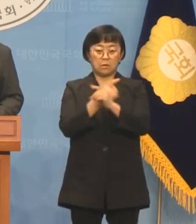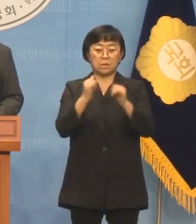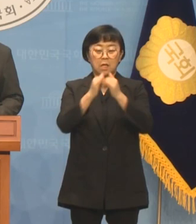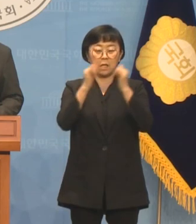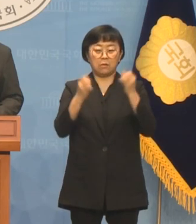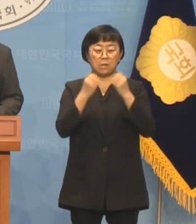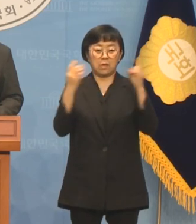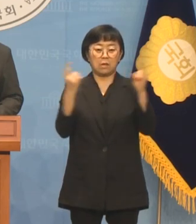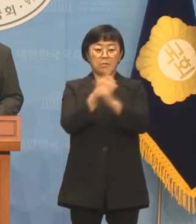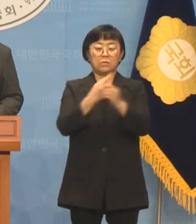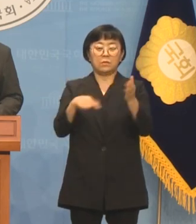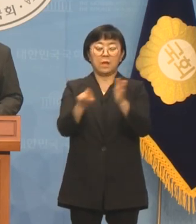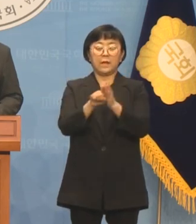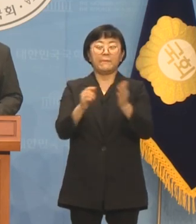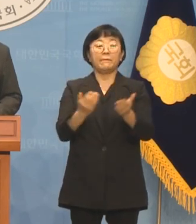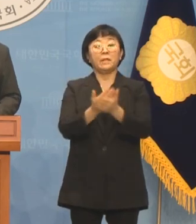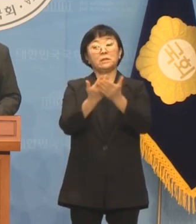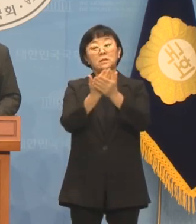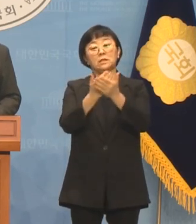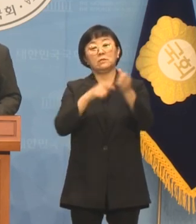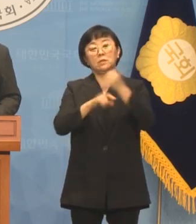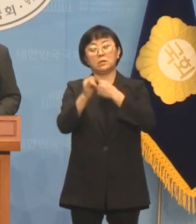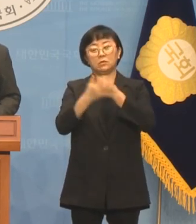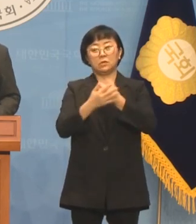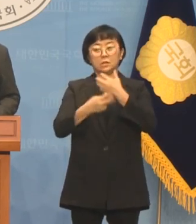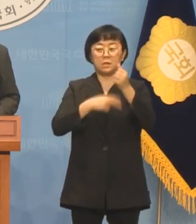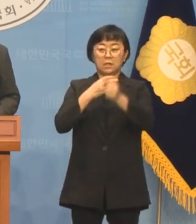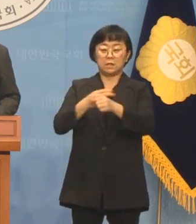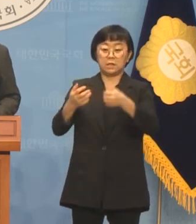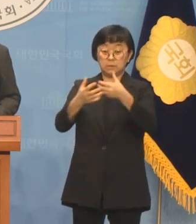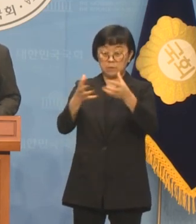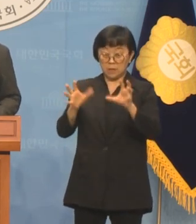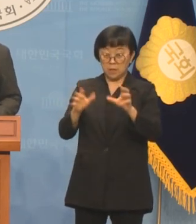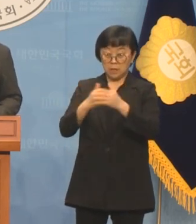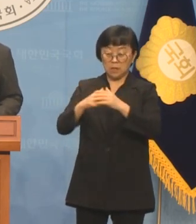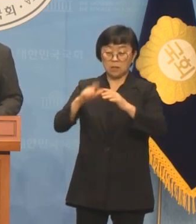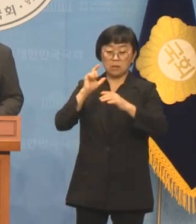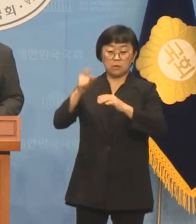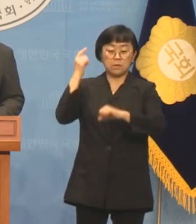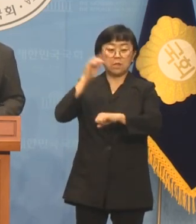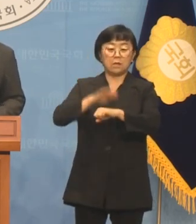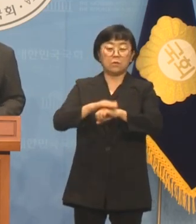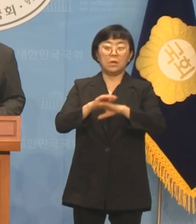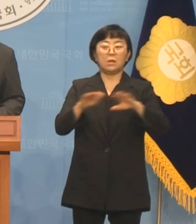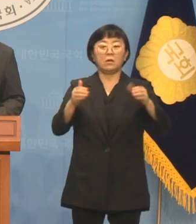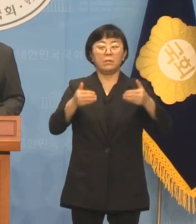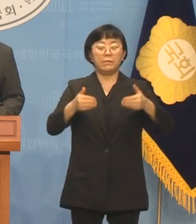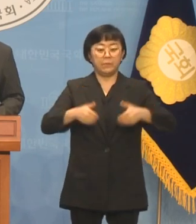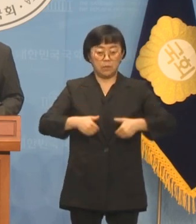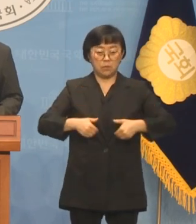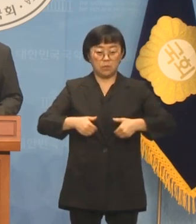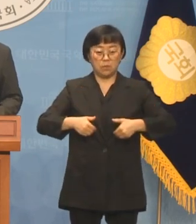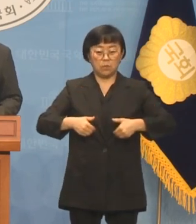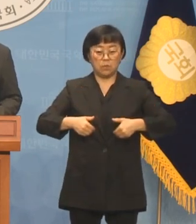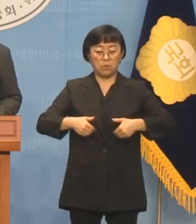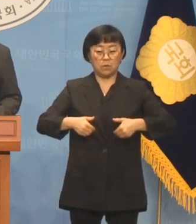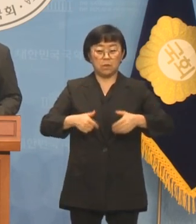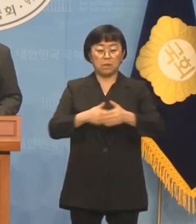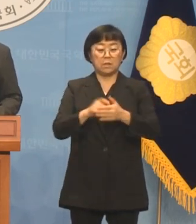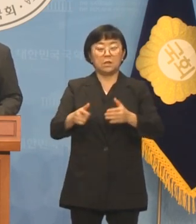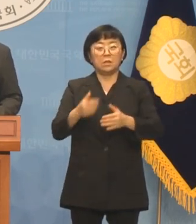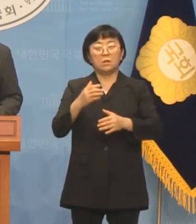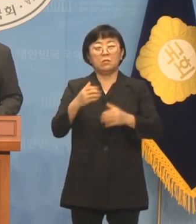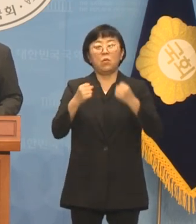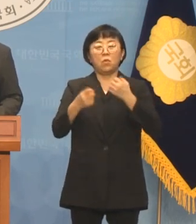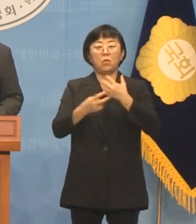한발 진전의 의미를 두고 의사들의 집단 행동에 단호하면서도 지혜로운 대응이 필요할 때입니다. 이런 의미에서